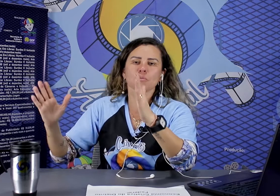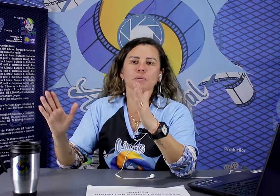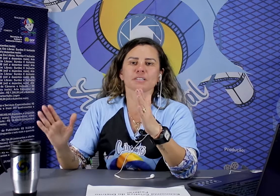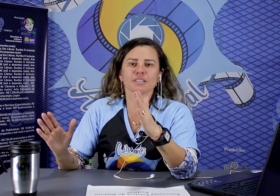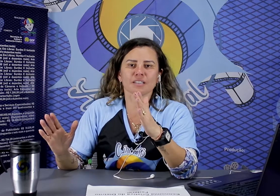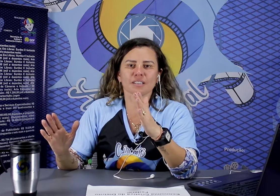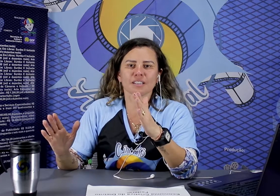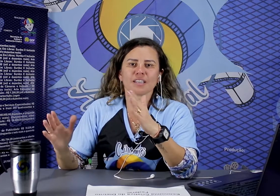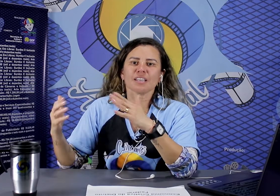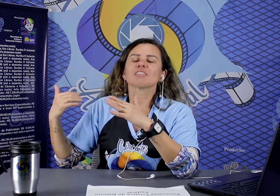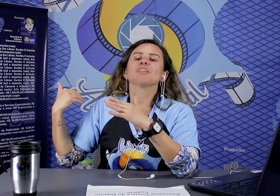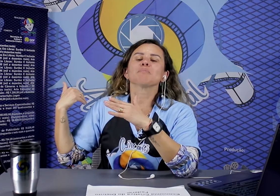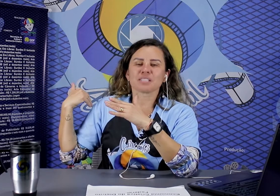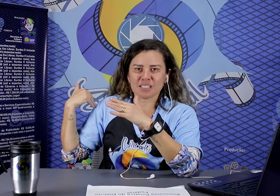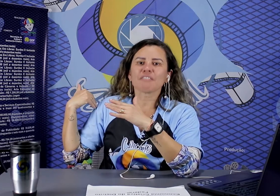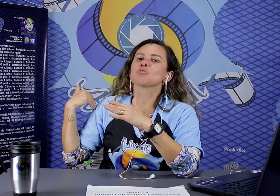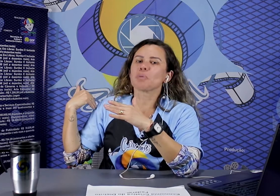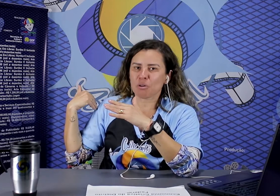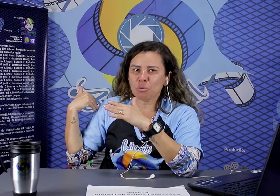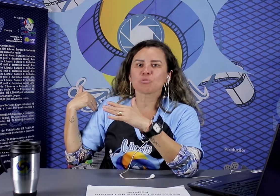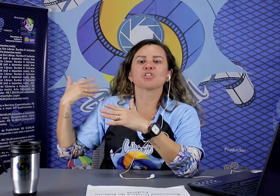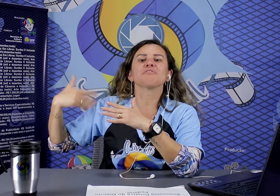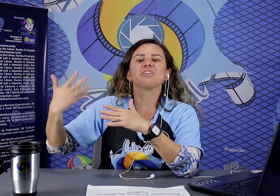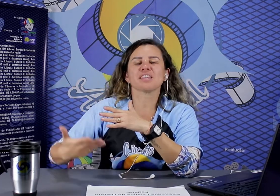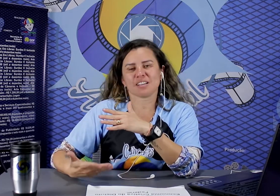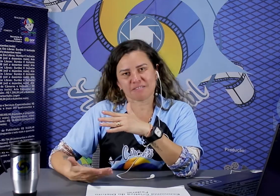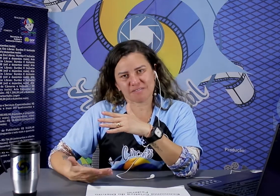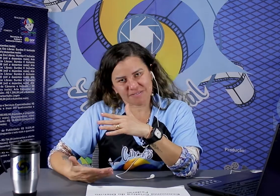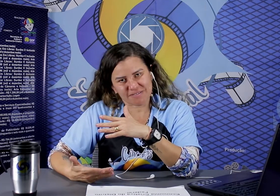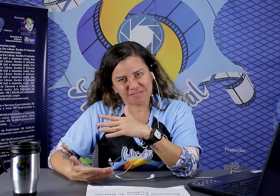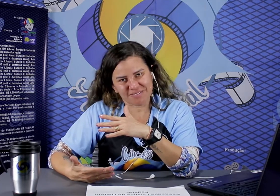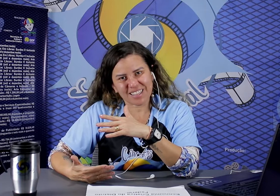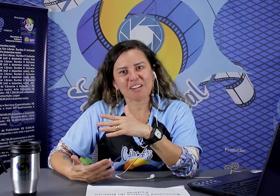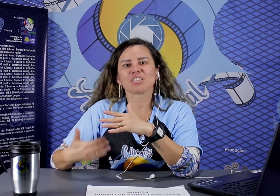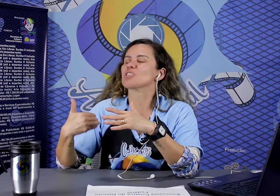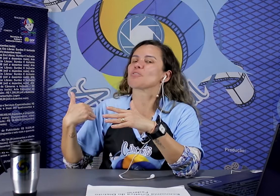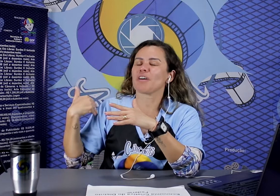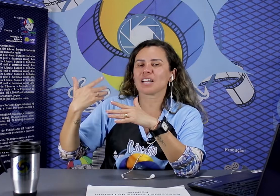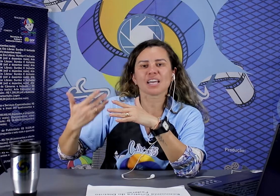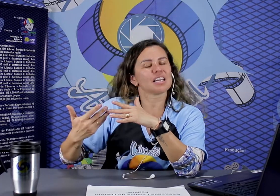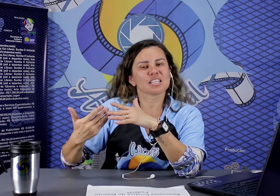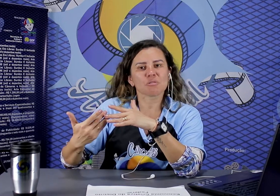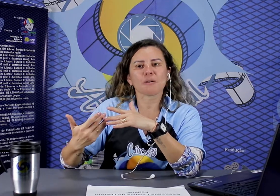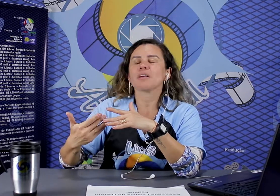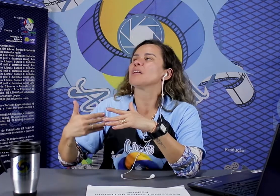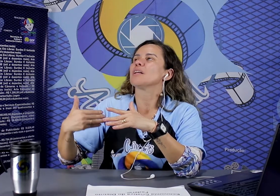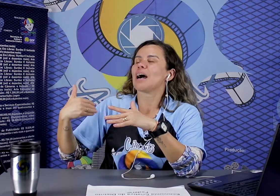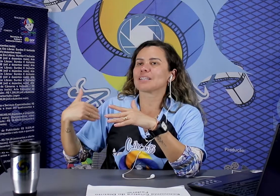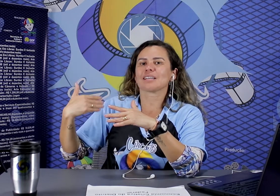momento. Então, ele precisava de um percurso de vida, né? Quando a gente fala que a língua